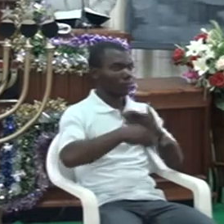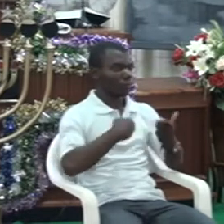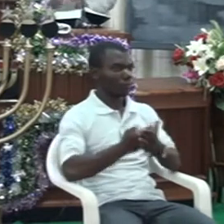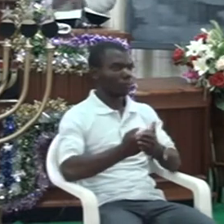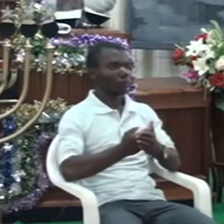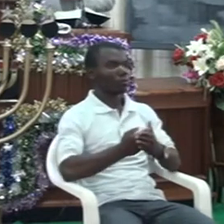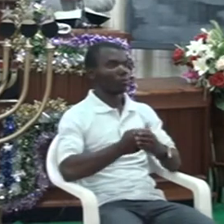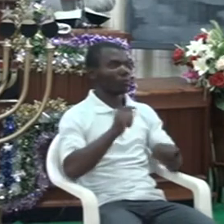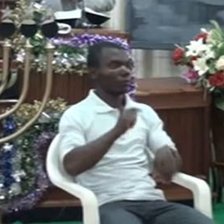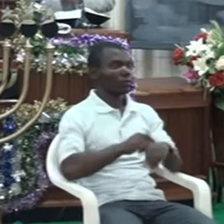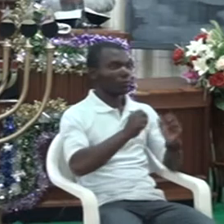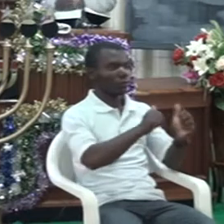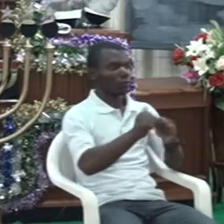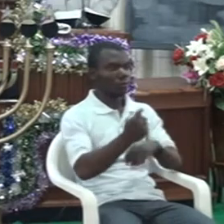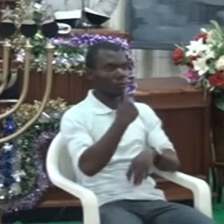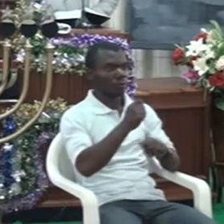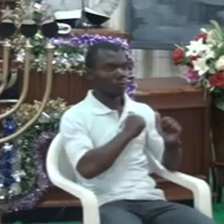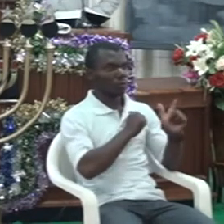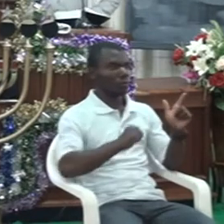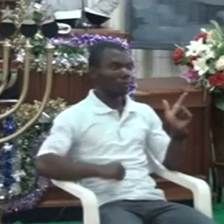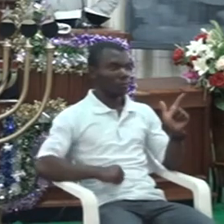temps. Ainsi dit le Seigneur.